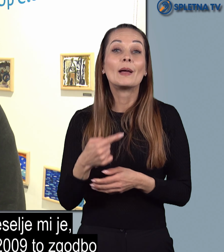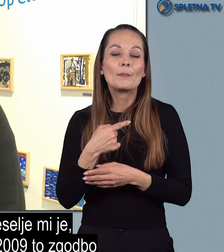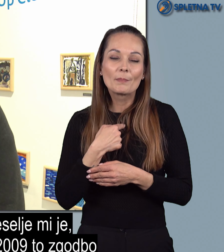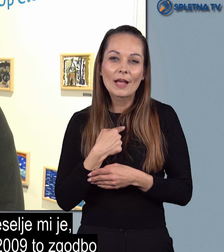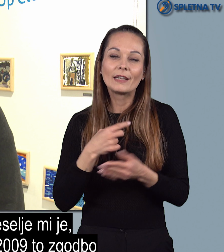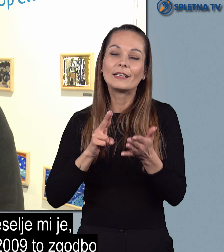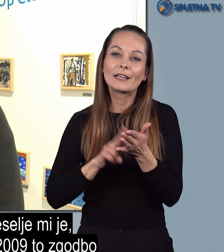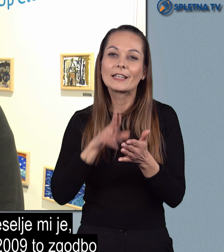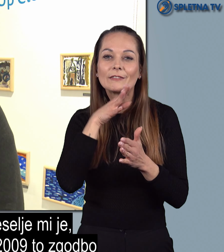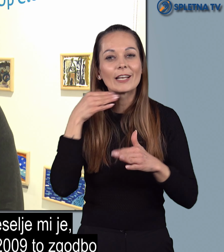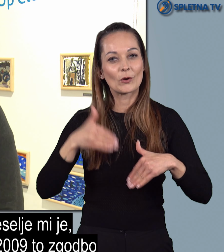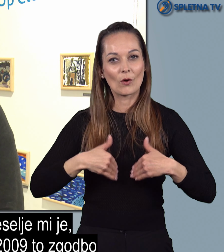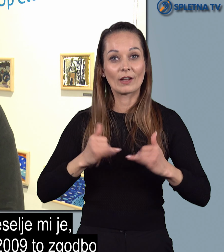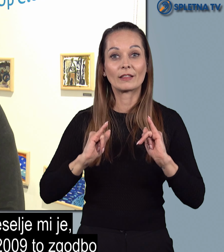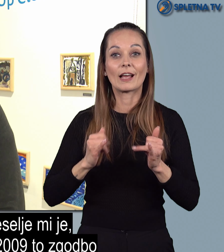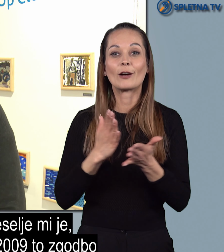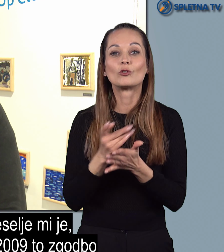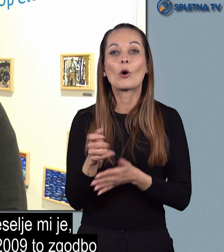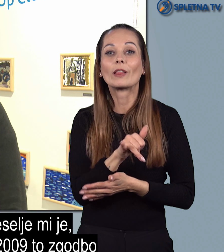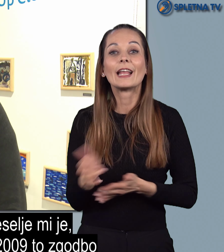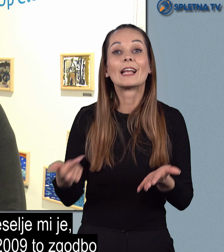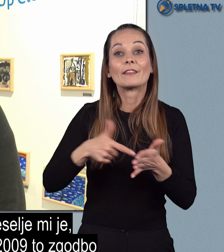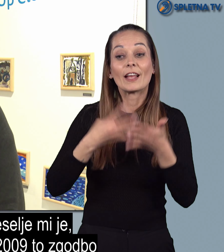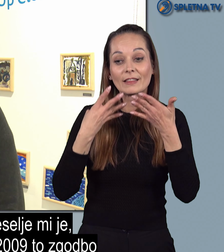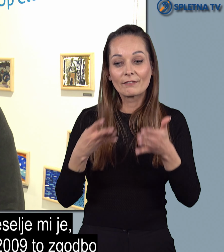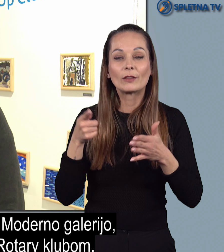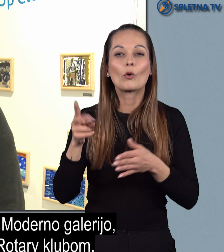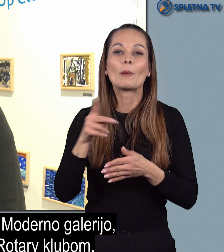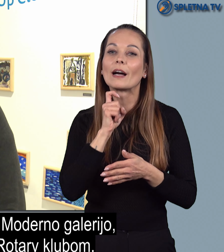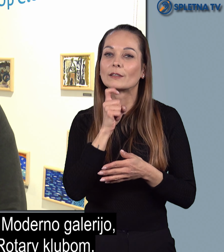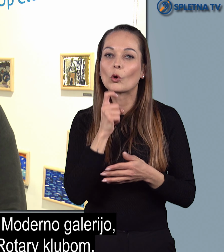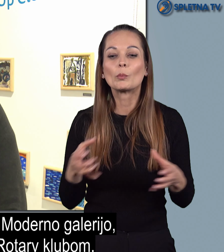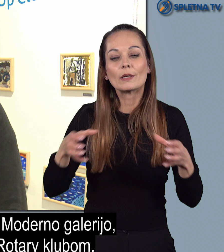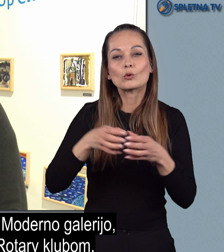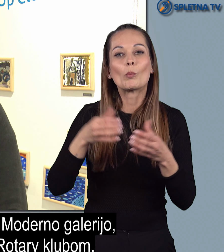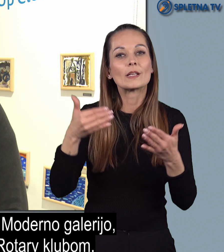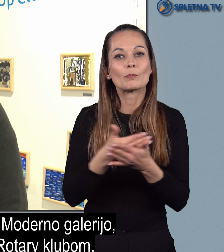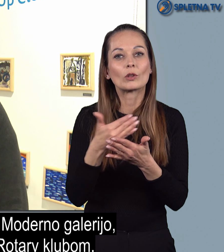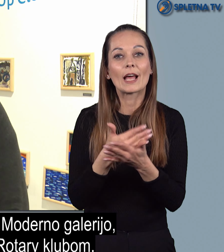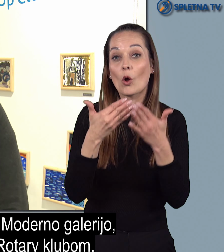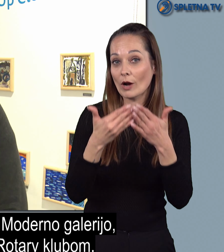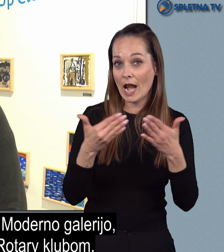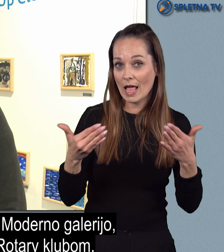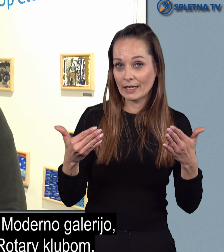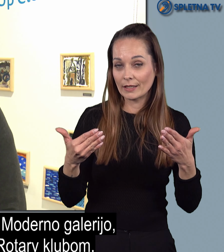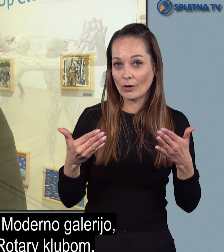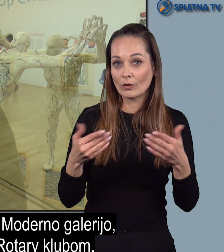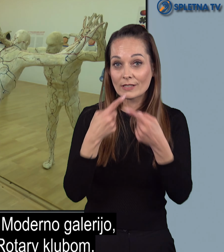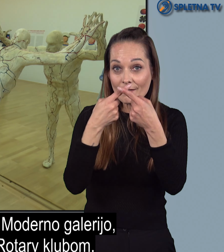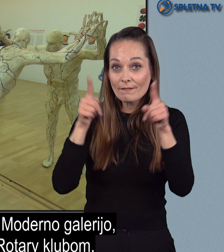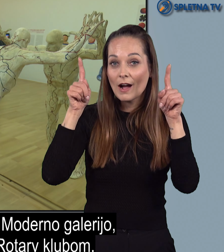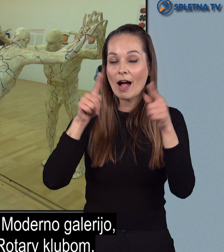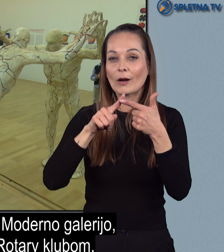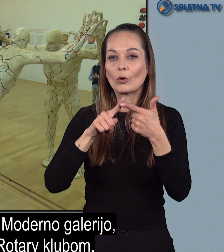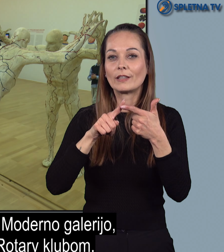Meni je res veliko veselje, da že od leta 2009 to zgodbo peljemo skupaj z Moderno galerijo. potem z